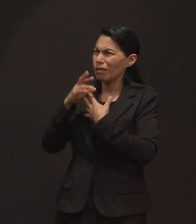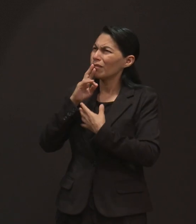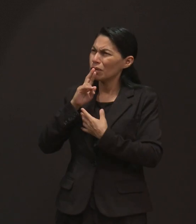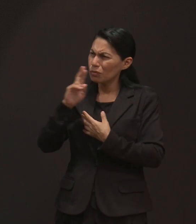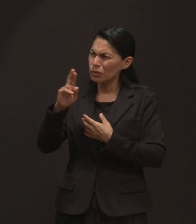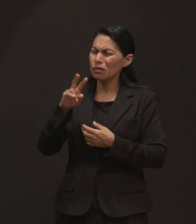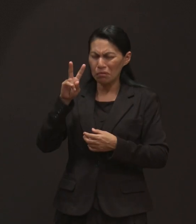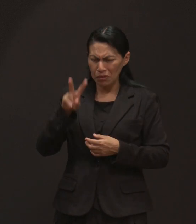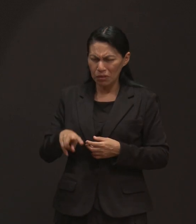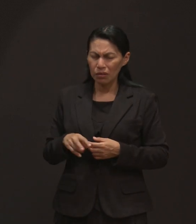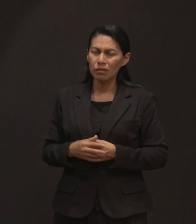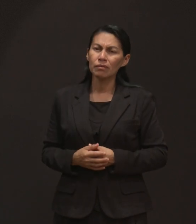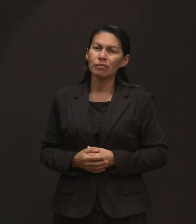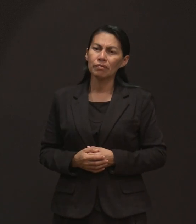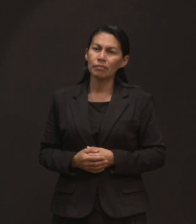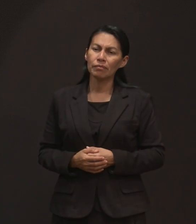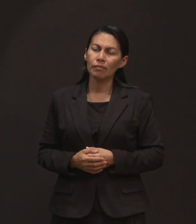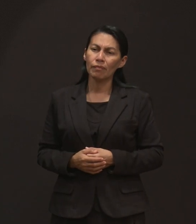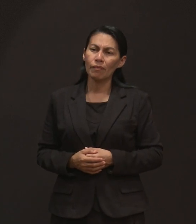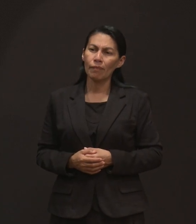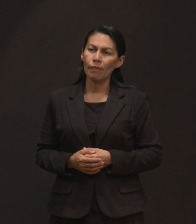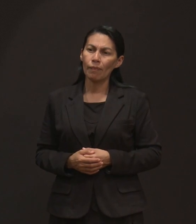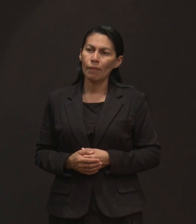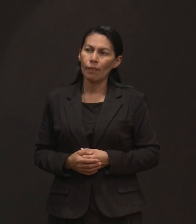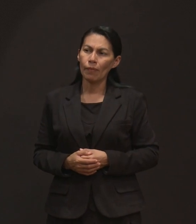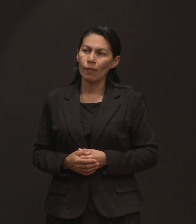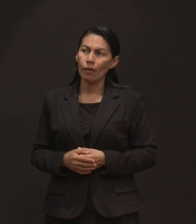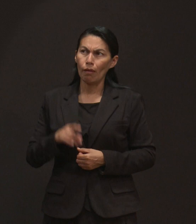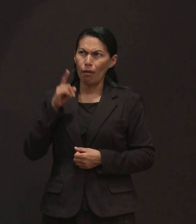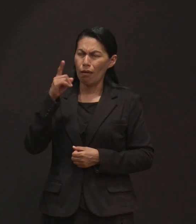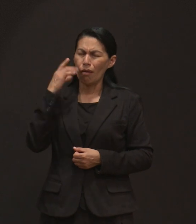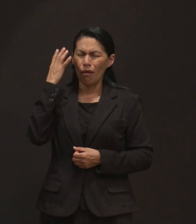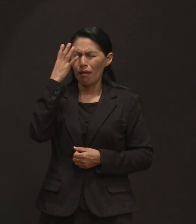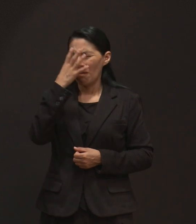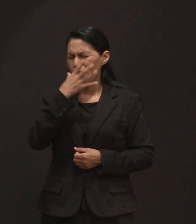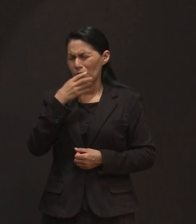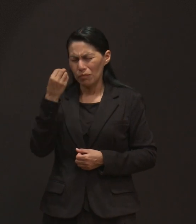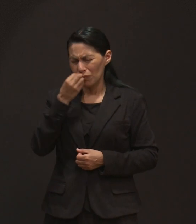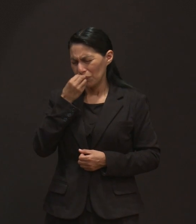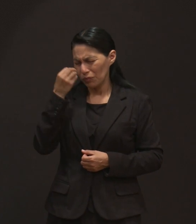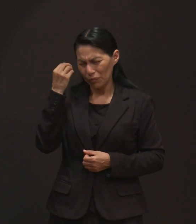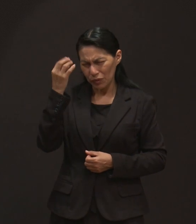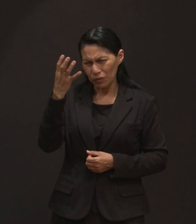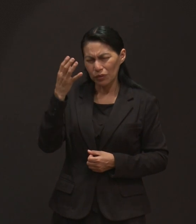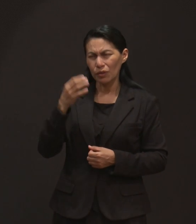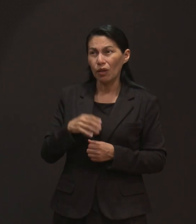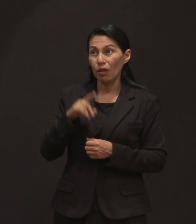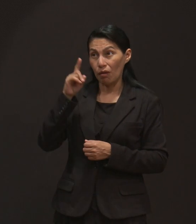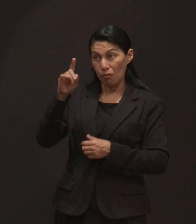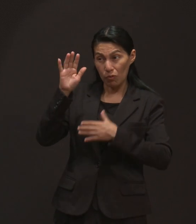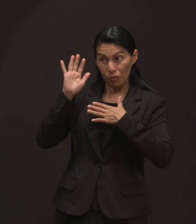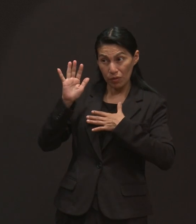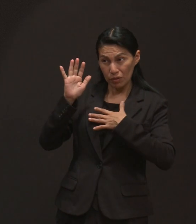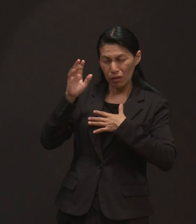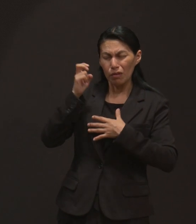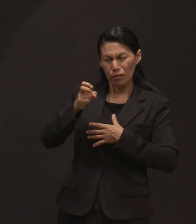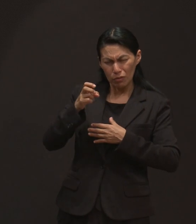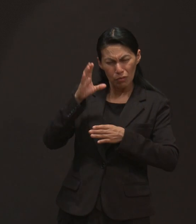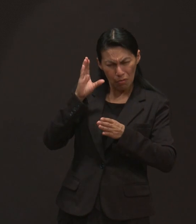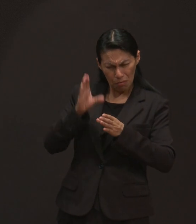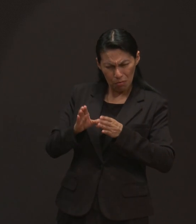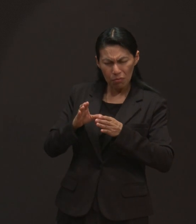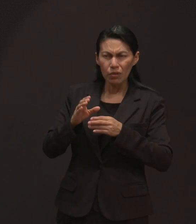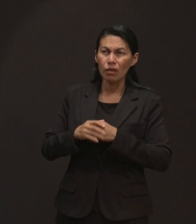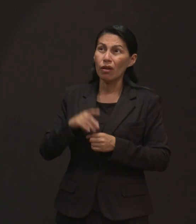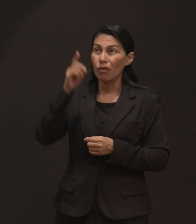realmente la respuesta de Dios. Amén. Entonces, realmente Él es maravilloso y lo que Él promete lo